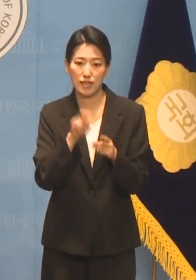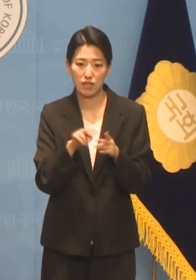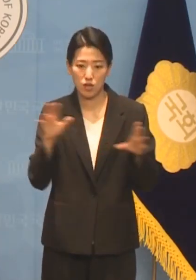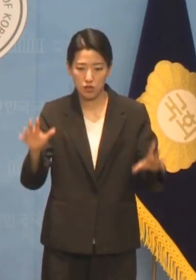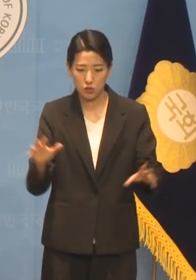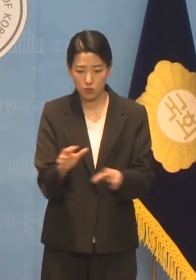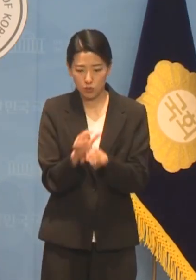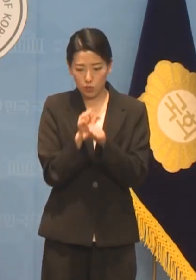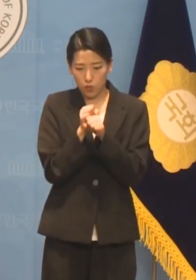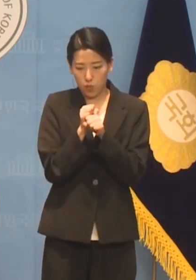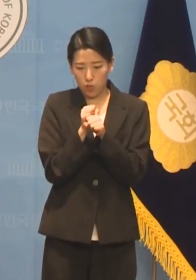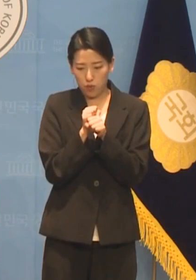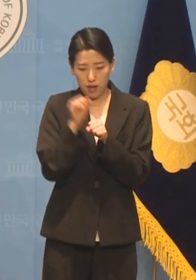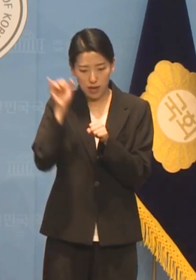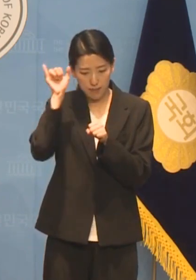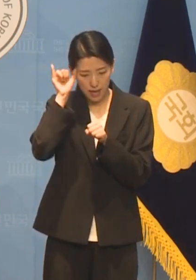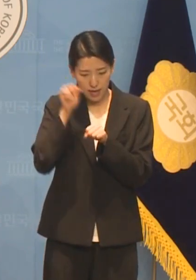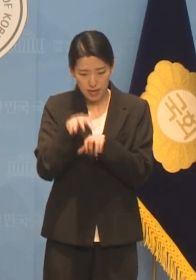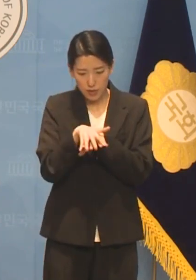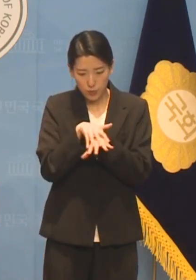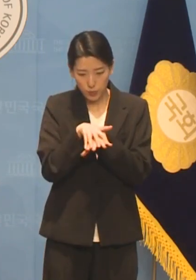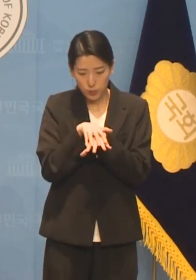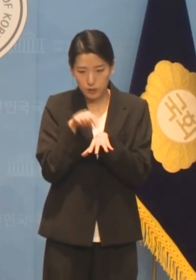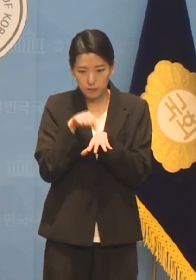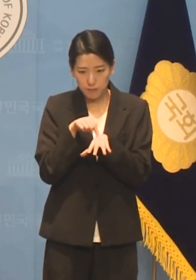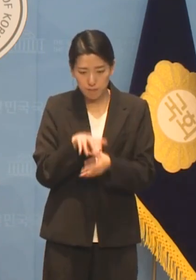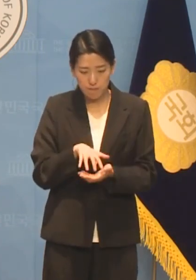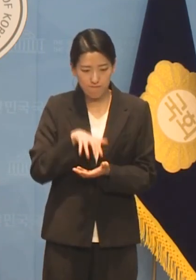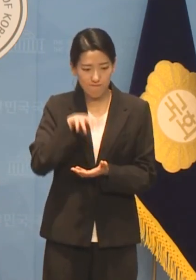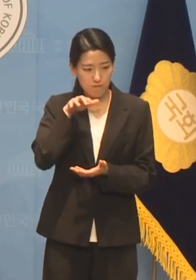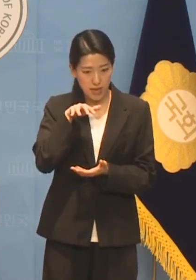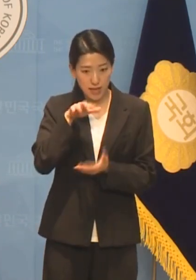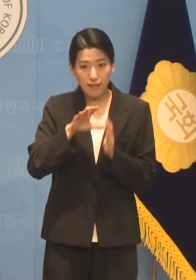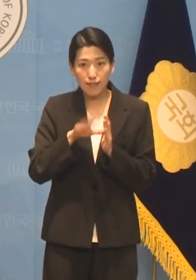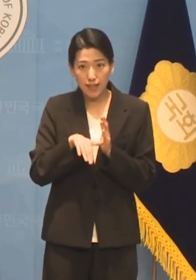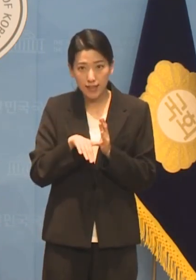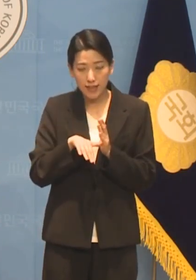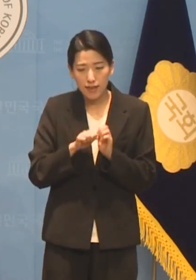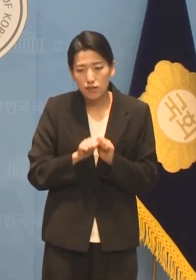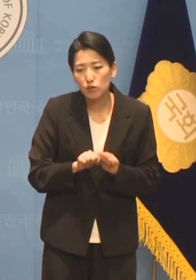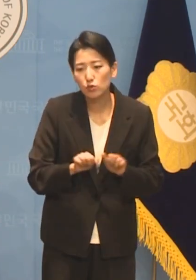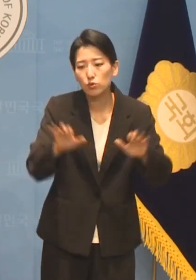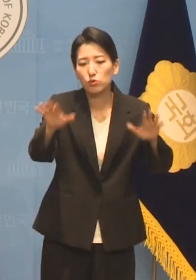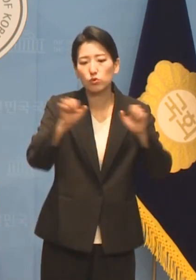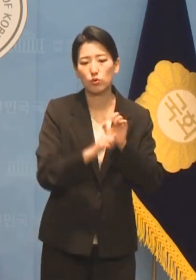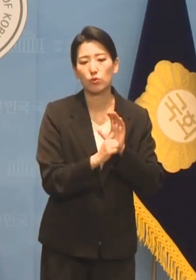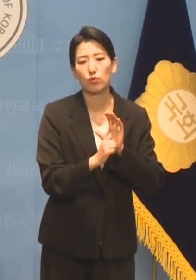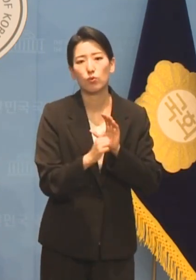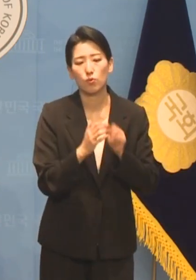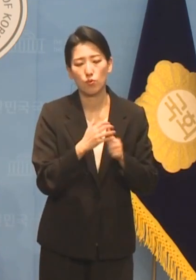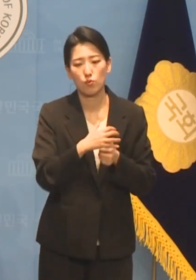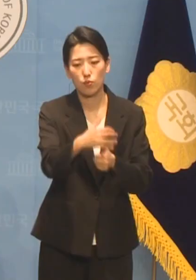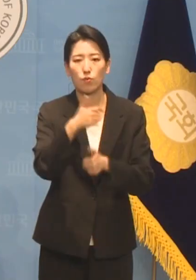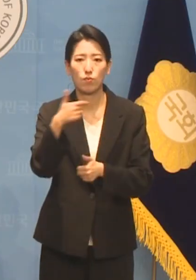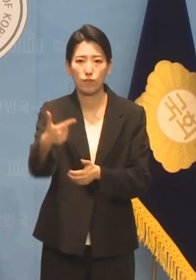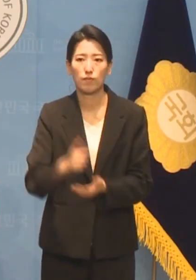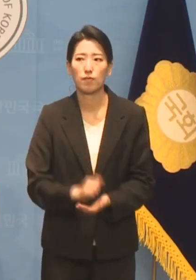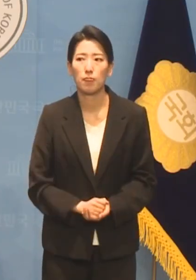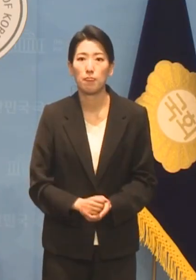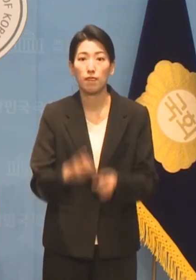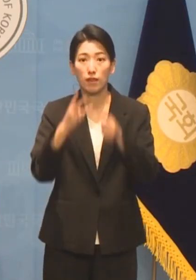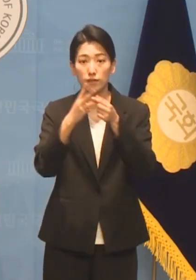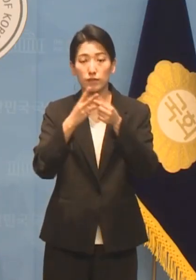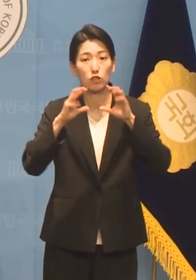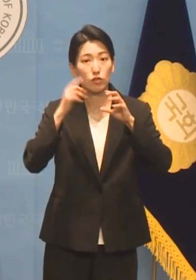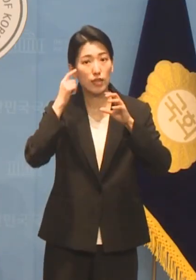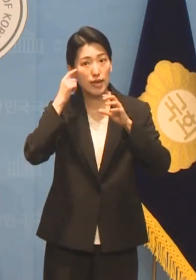인프라를 만들겠습니다. 진정한 시너지는 통합 인프라에서 나옵니다. 셋째, 국가